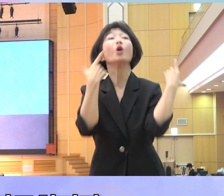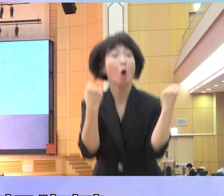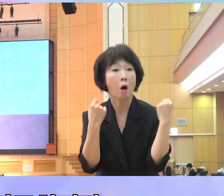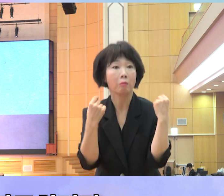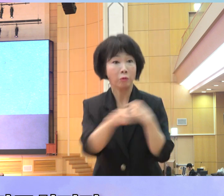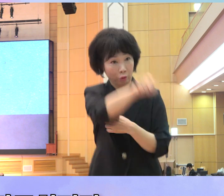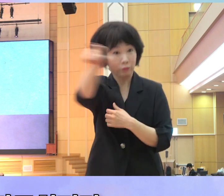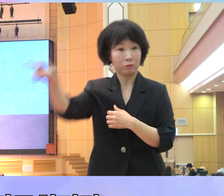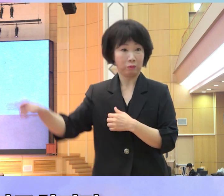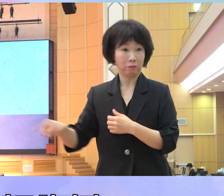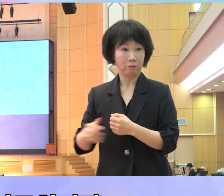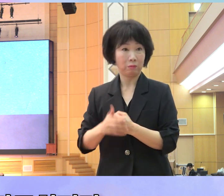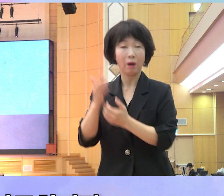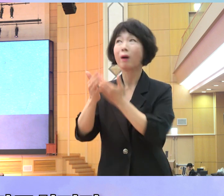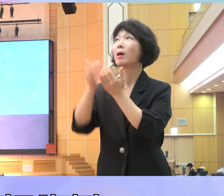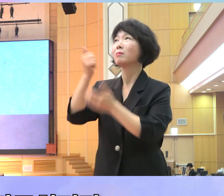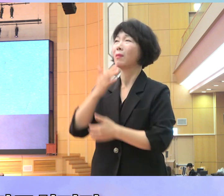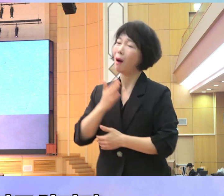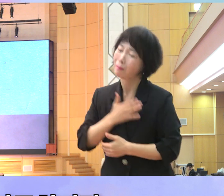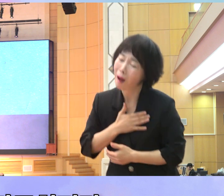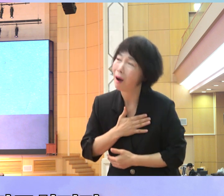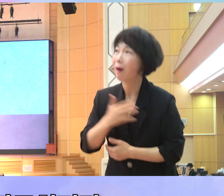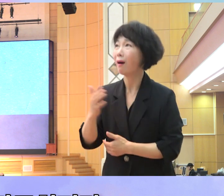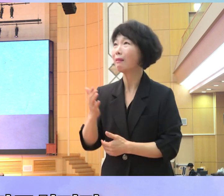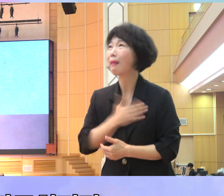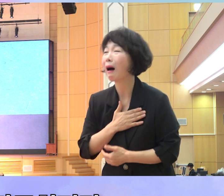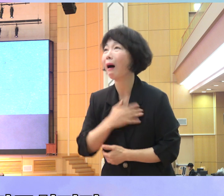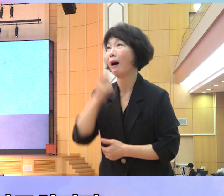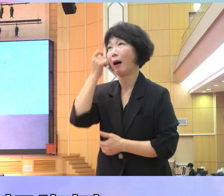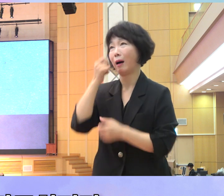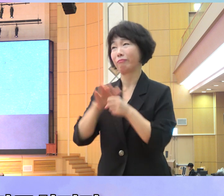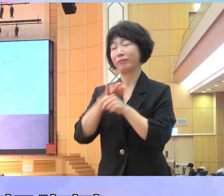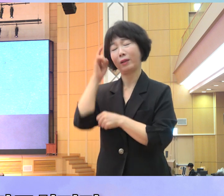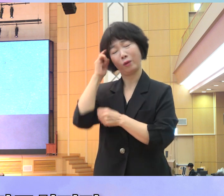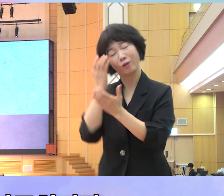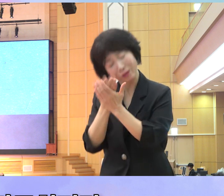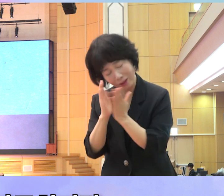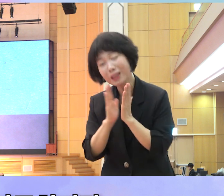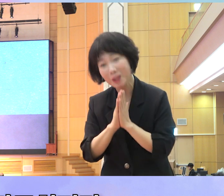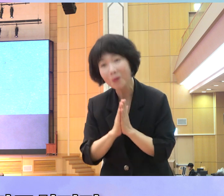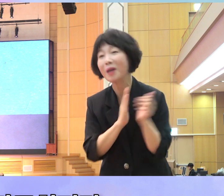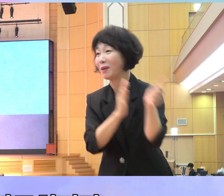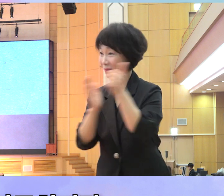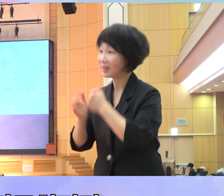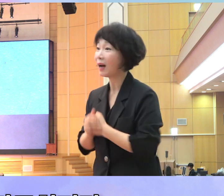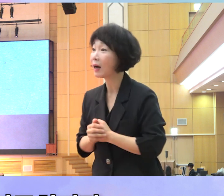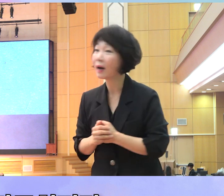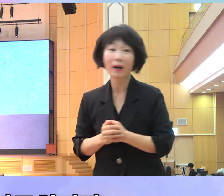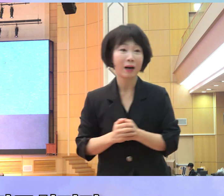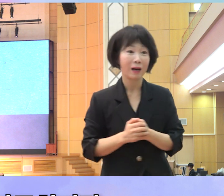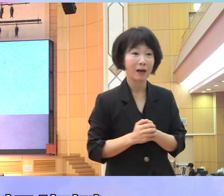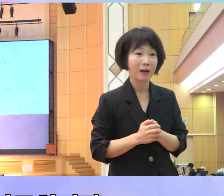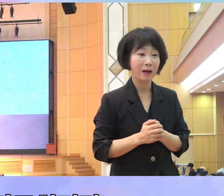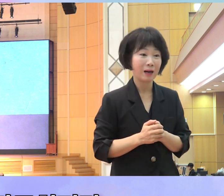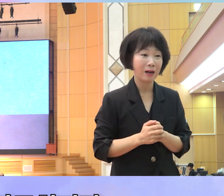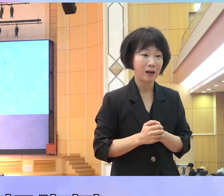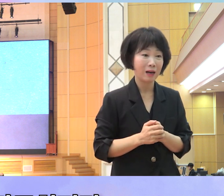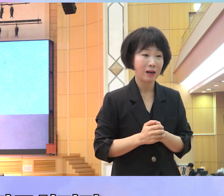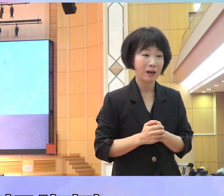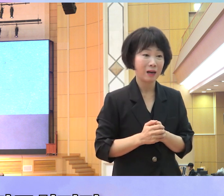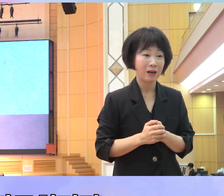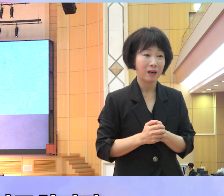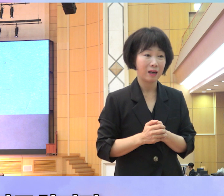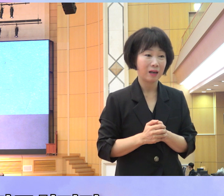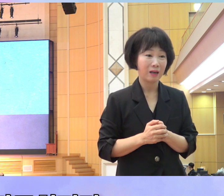그래서 여러분, 이 불쌍히 예수님의 우리가 성품을 닮을 때 긍휼히